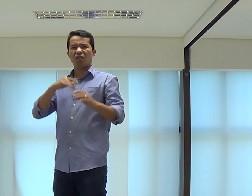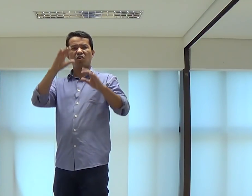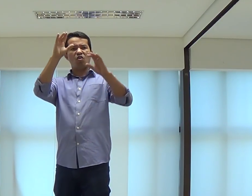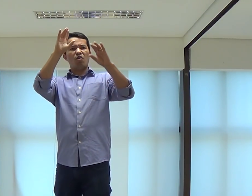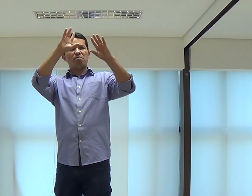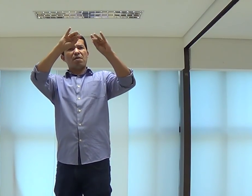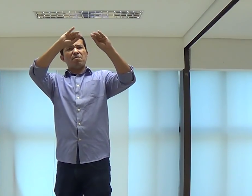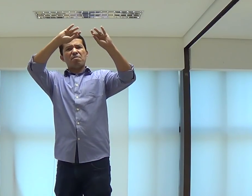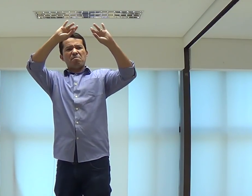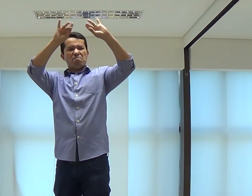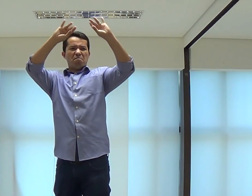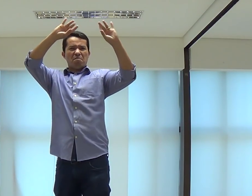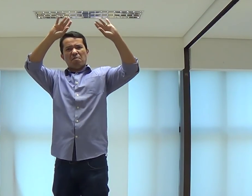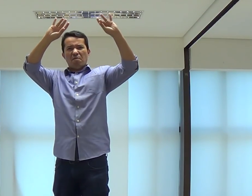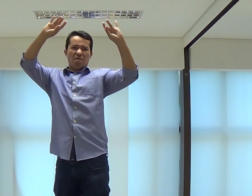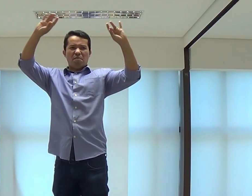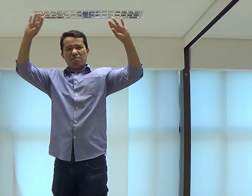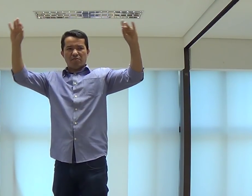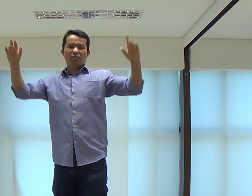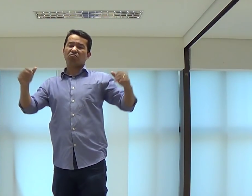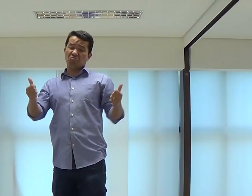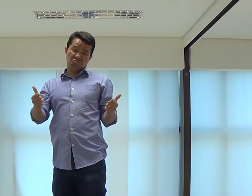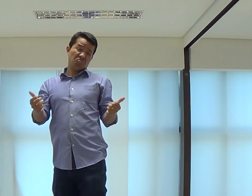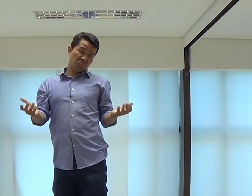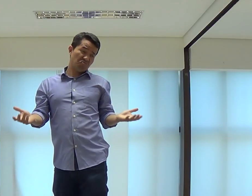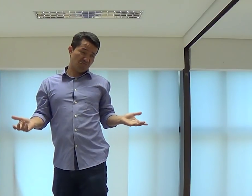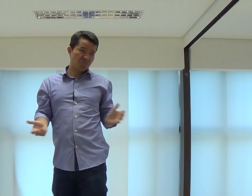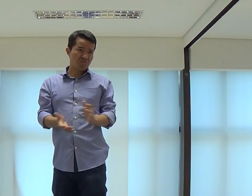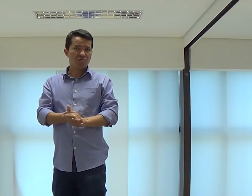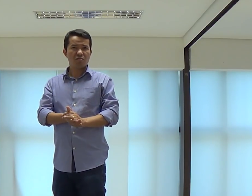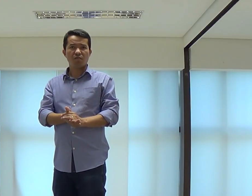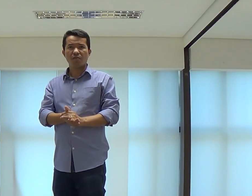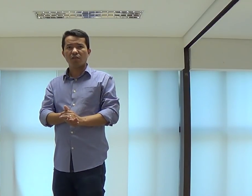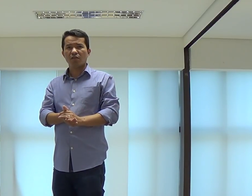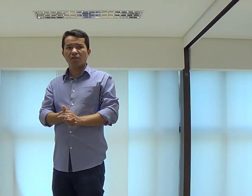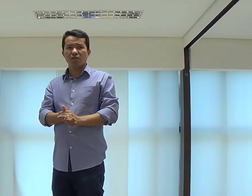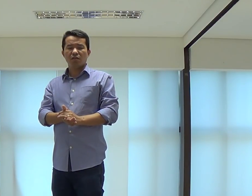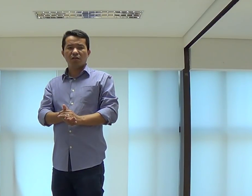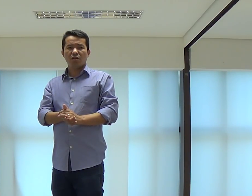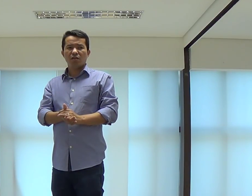Natal. Né? Os pisca-piscas, as luzinhas, pode ser.